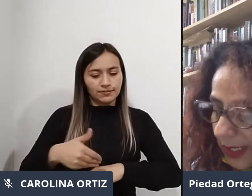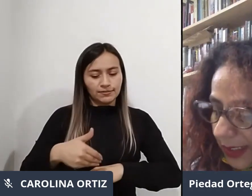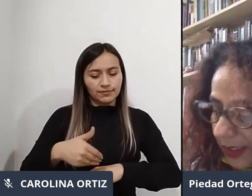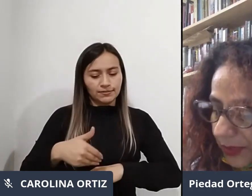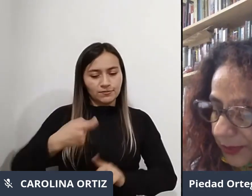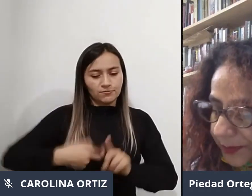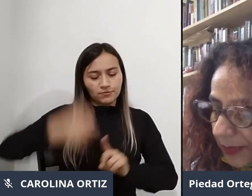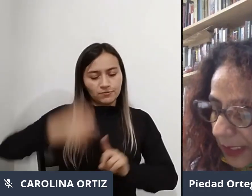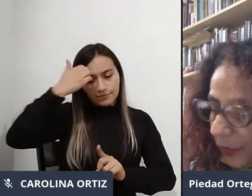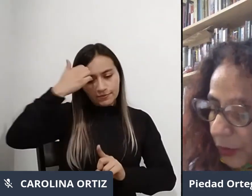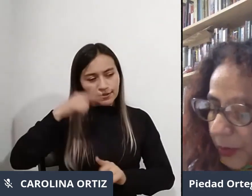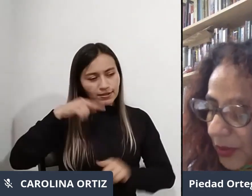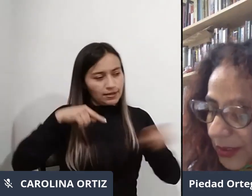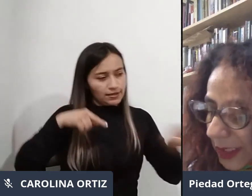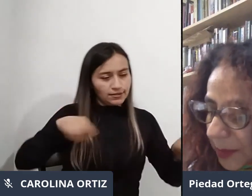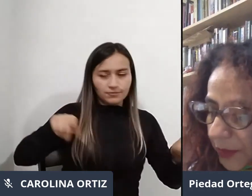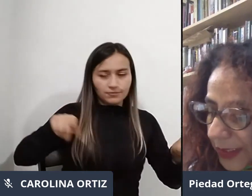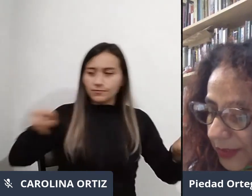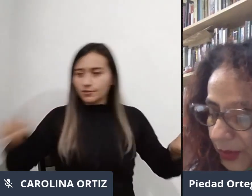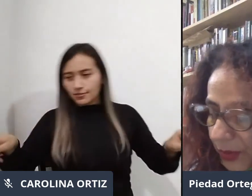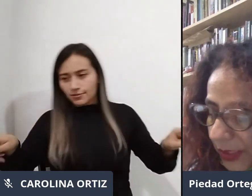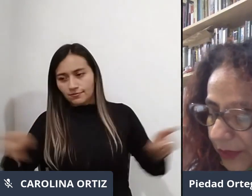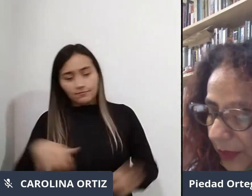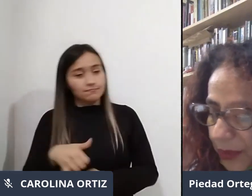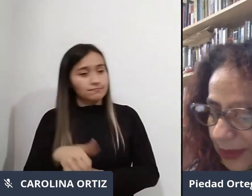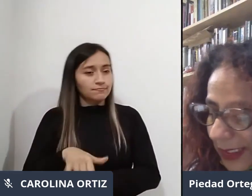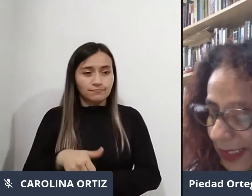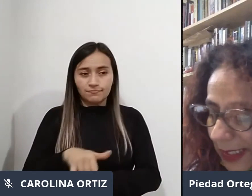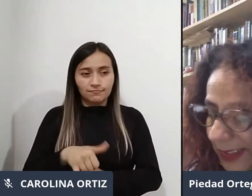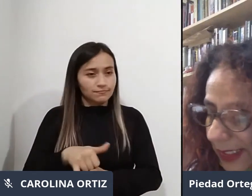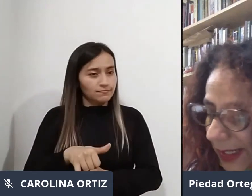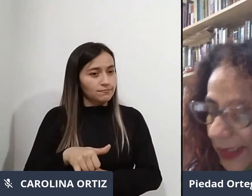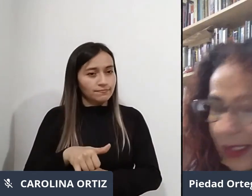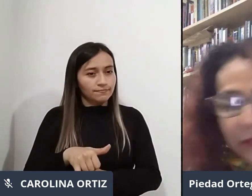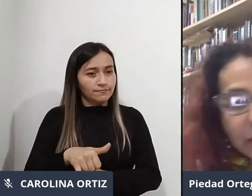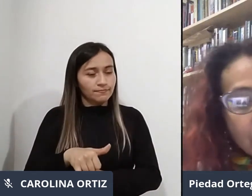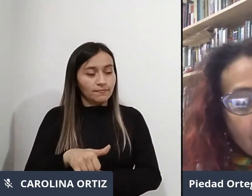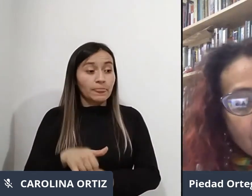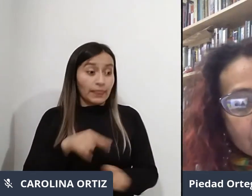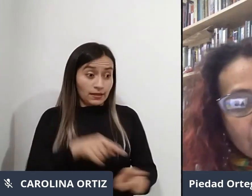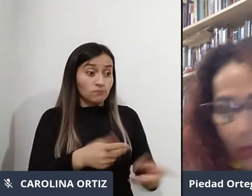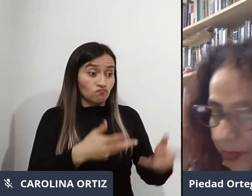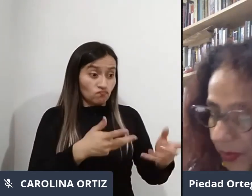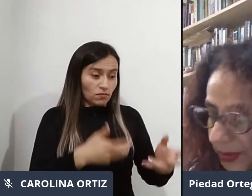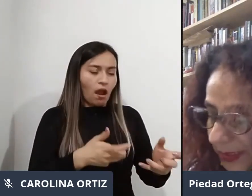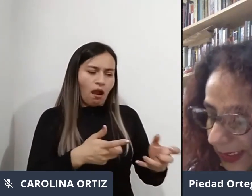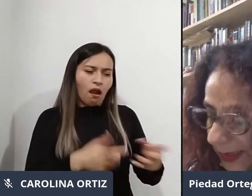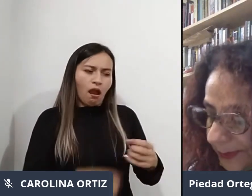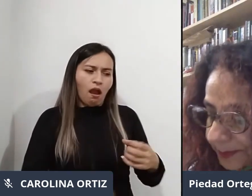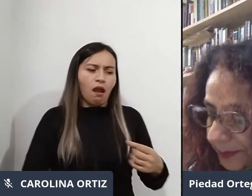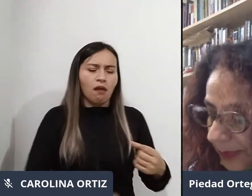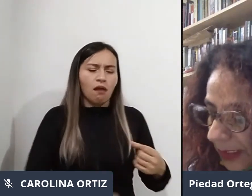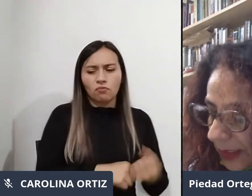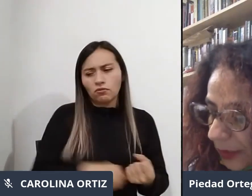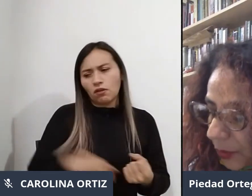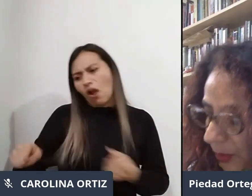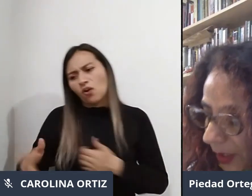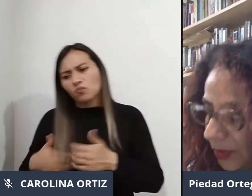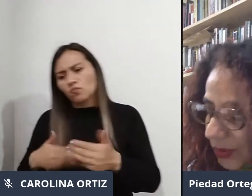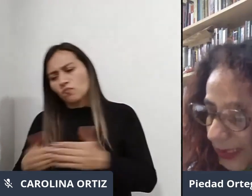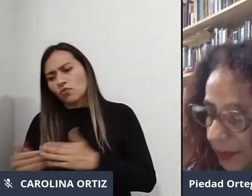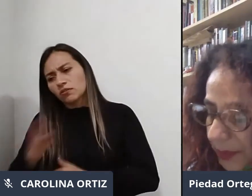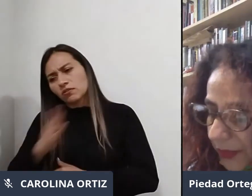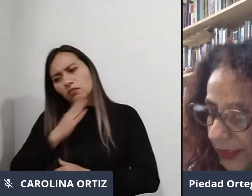y aquello. No puedo ser profesor en favor de quien quiera y en favor de no importa qué. No